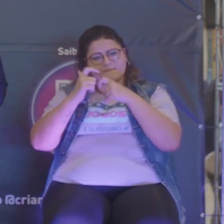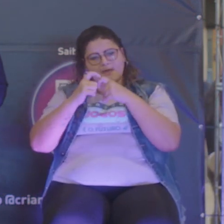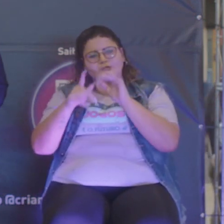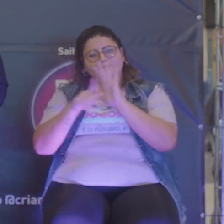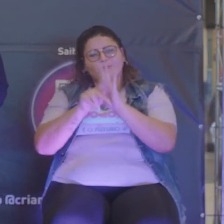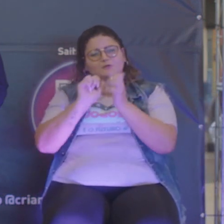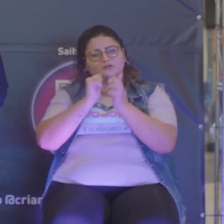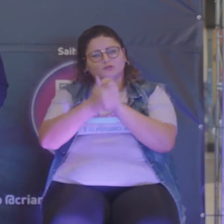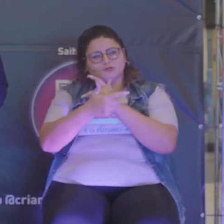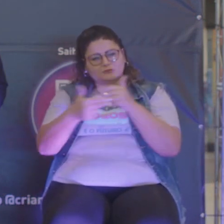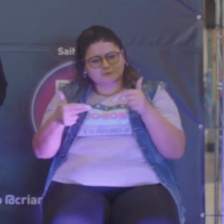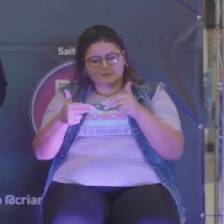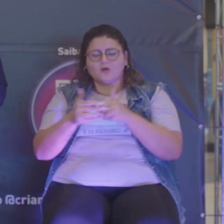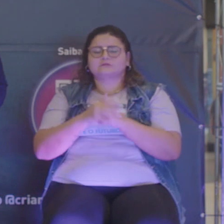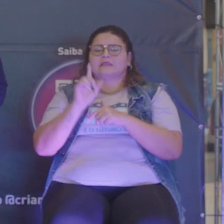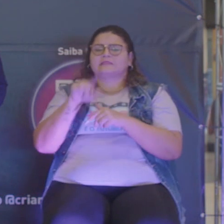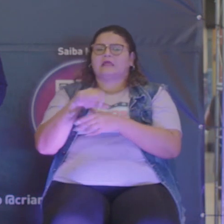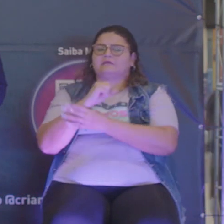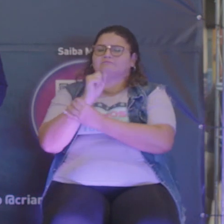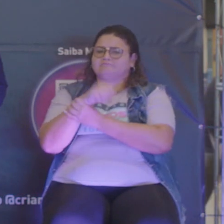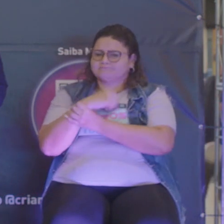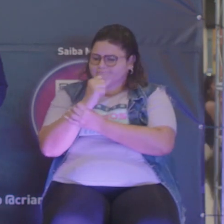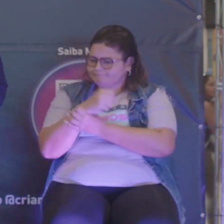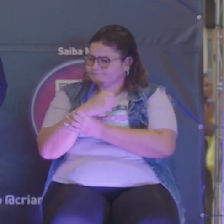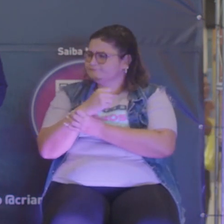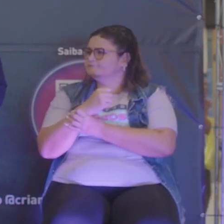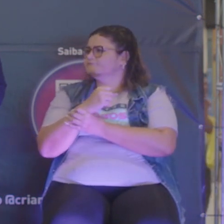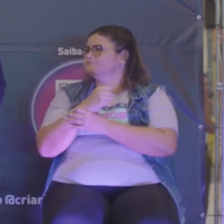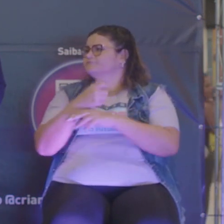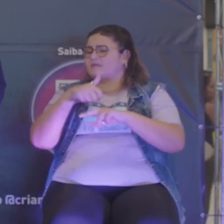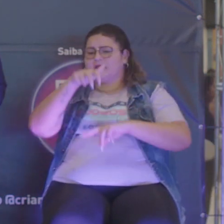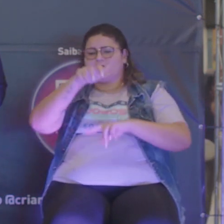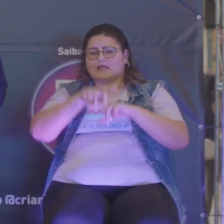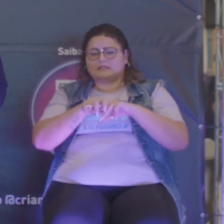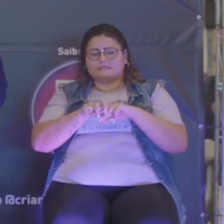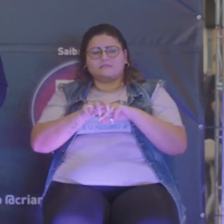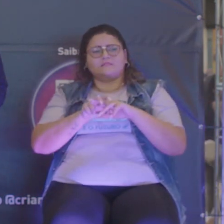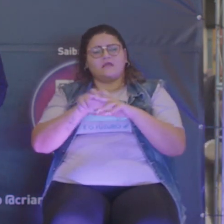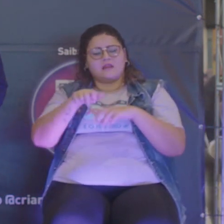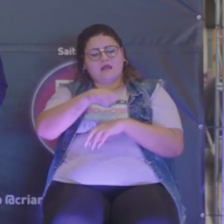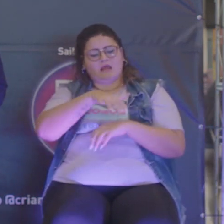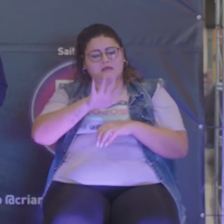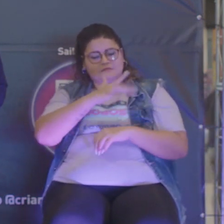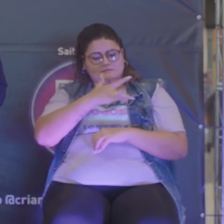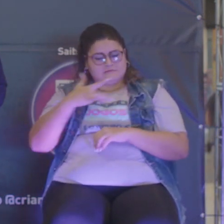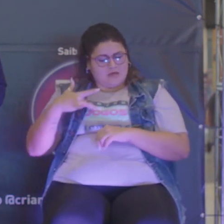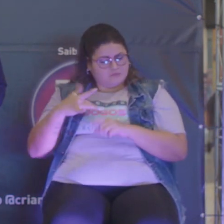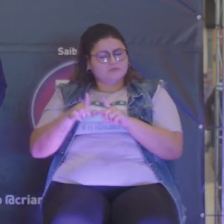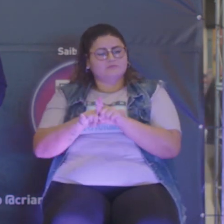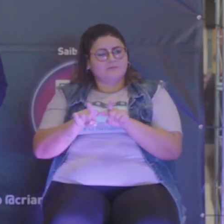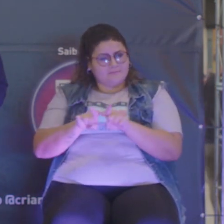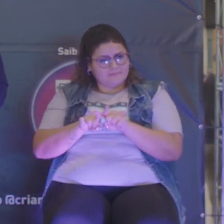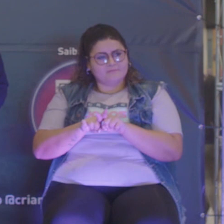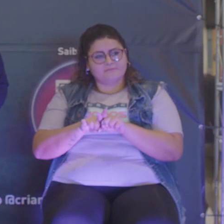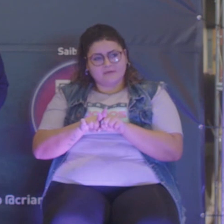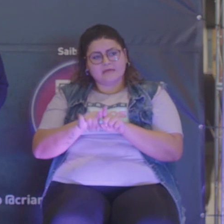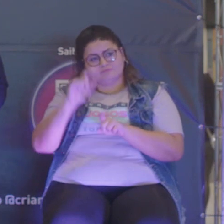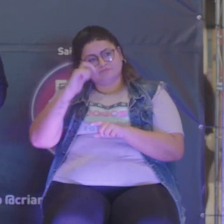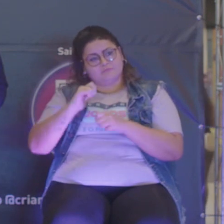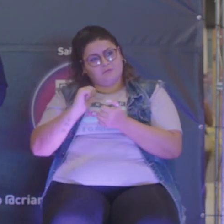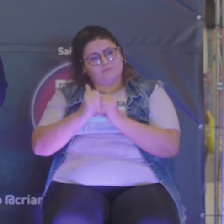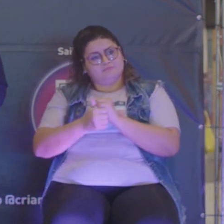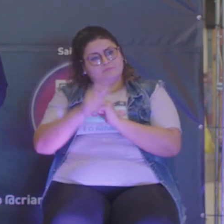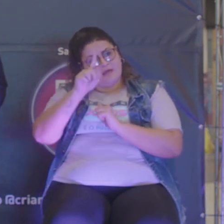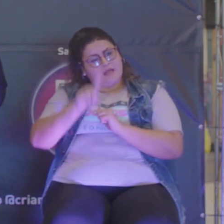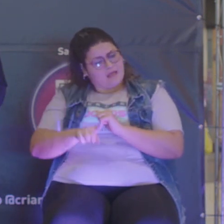esporte, tem fisioterapeuta, tem todo já uma cadeia da área da saúde, inclusive, pensando para a saúde daquele atleta. Então, a